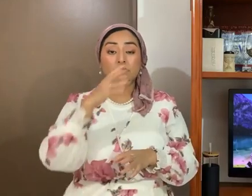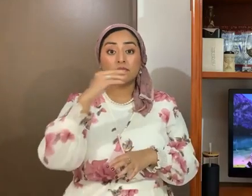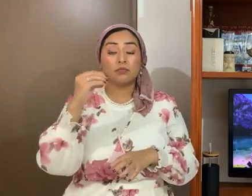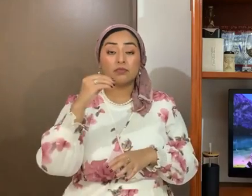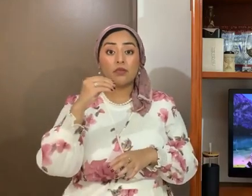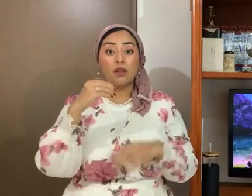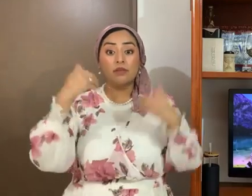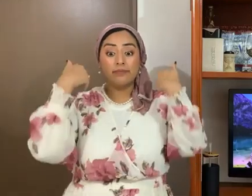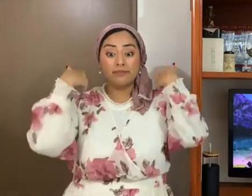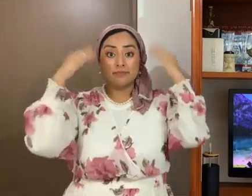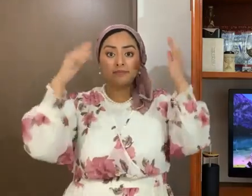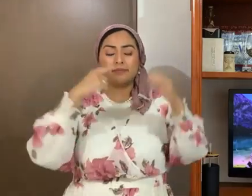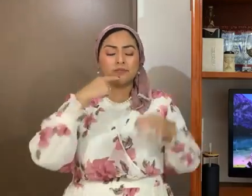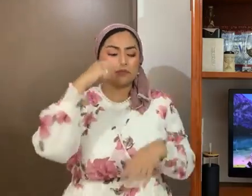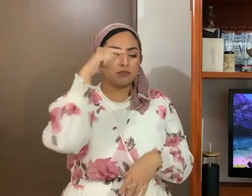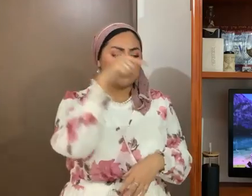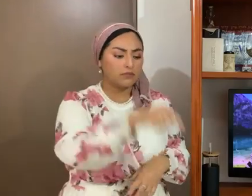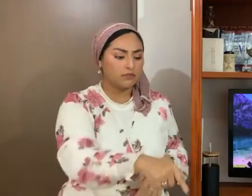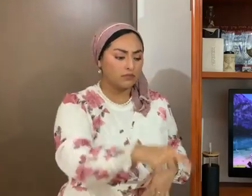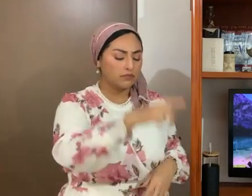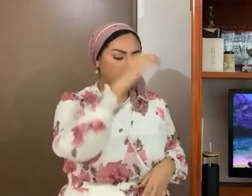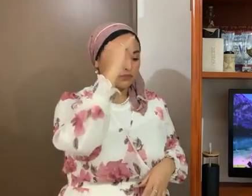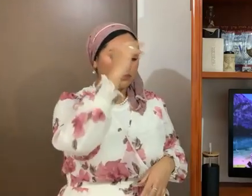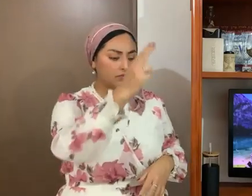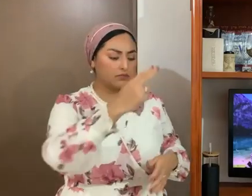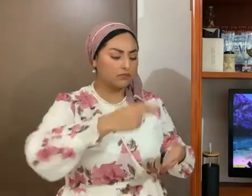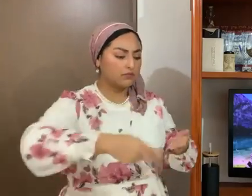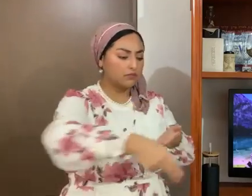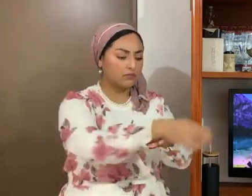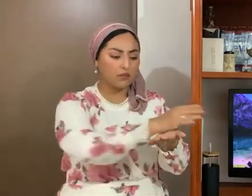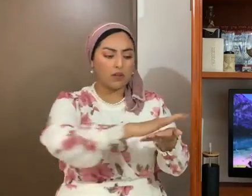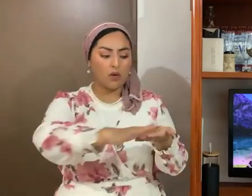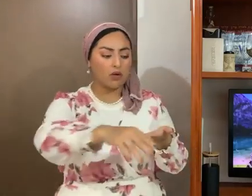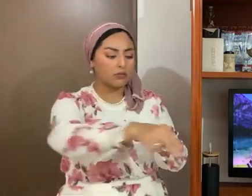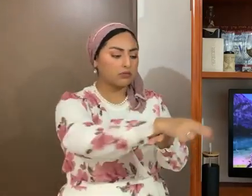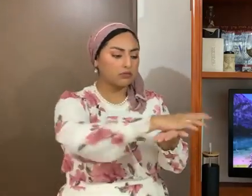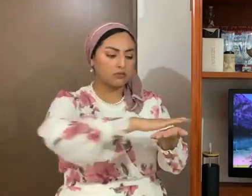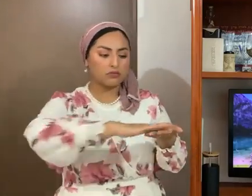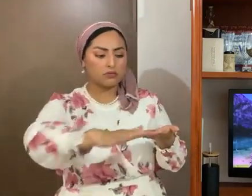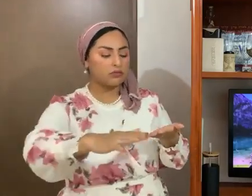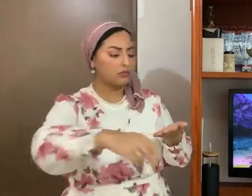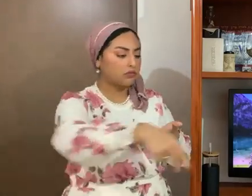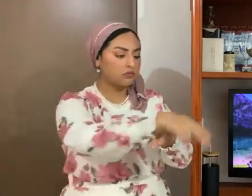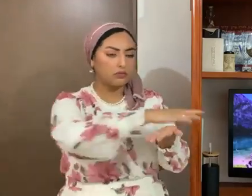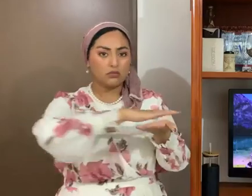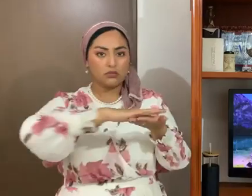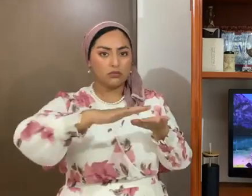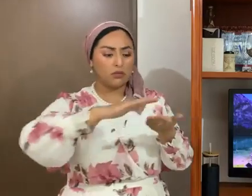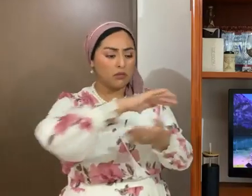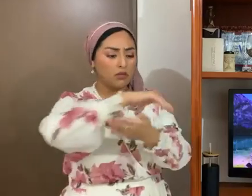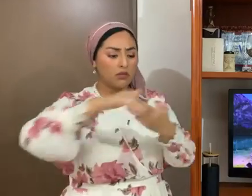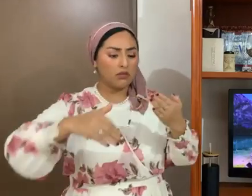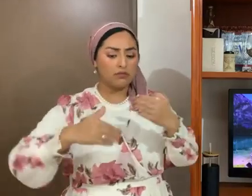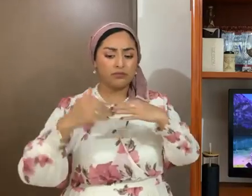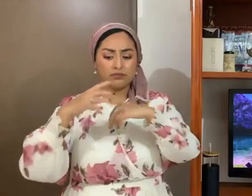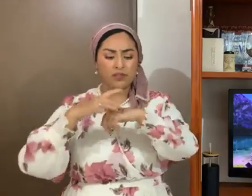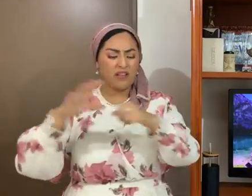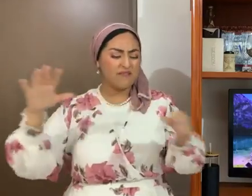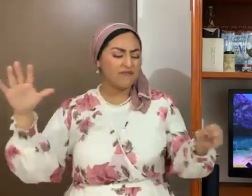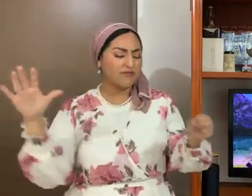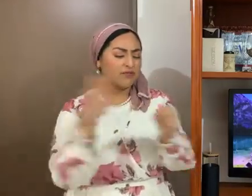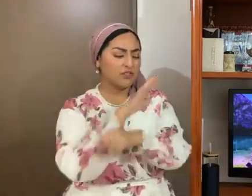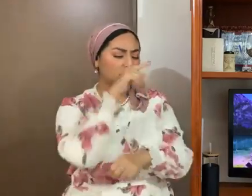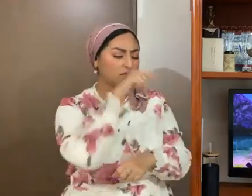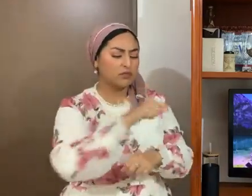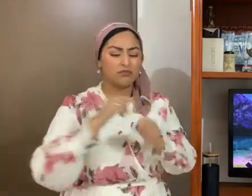otro daba voces diciendo, Kadosh, Kadosh, Kadosh, Yahweh Sebaot, Yahweh de los ejércitos. Toda la tierra está llena de su